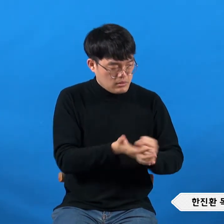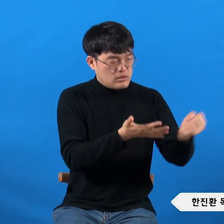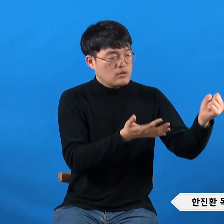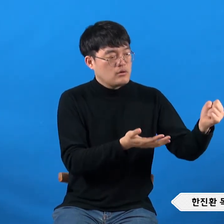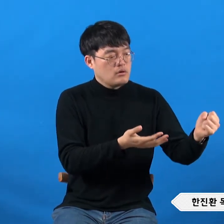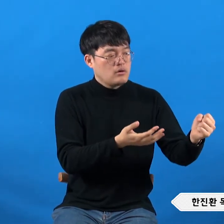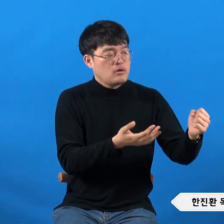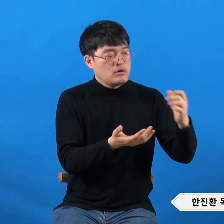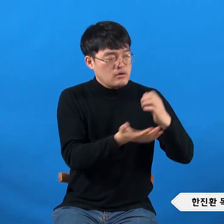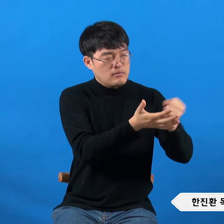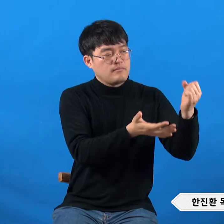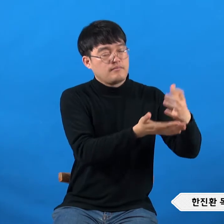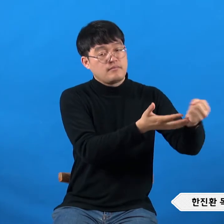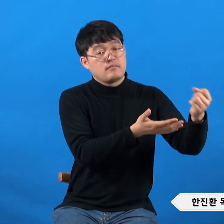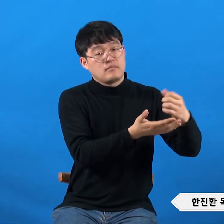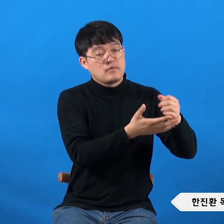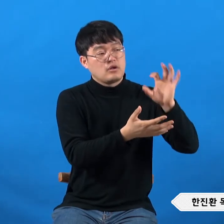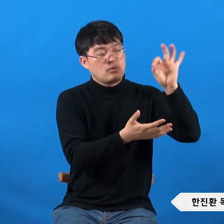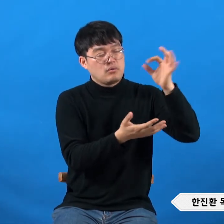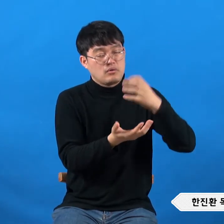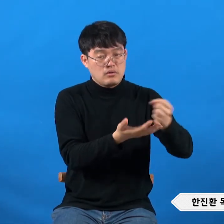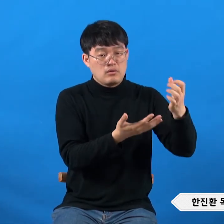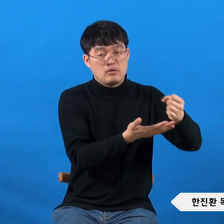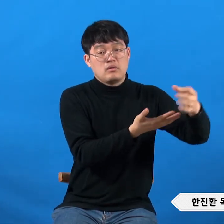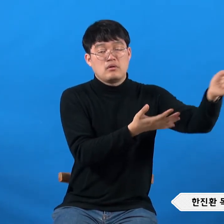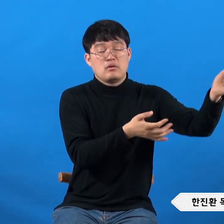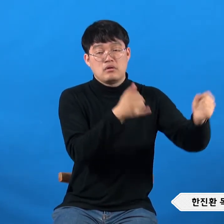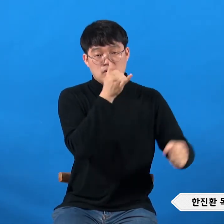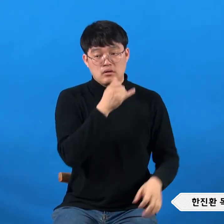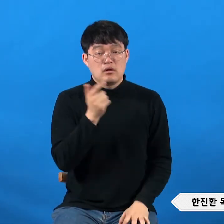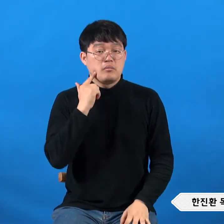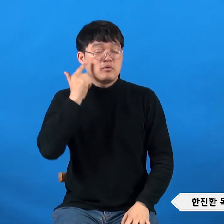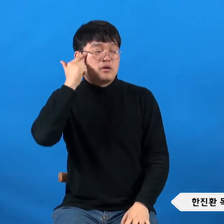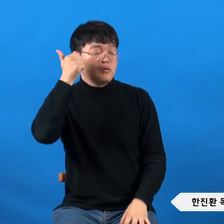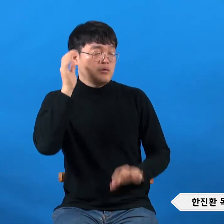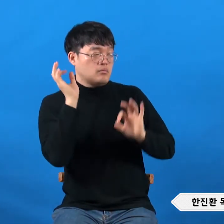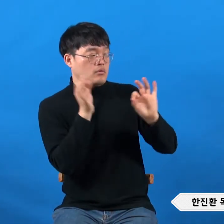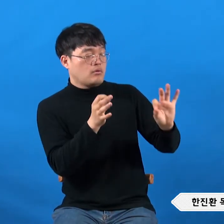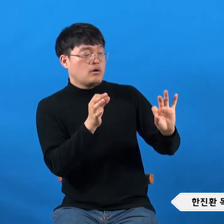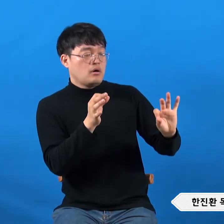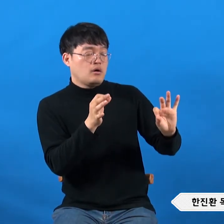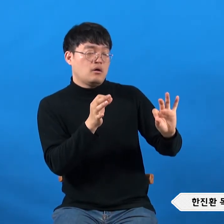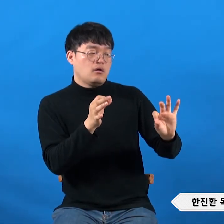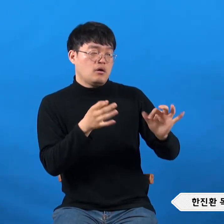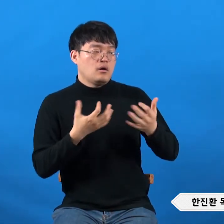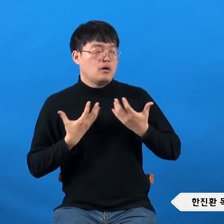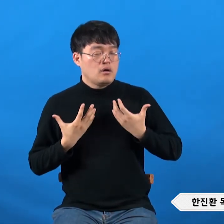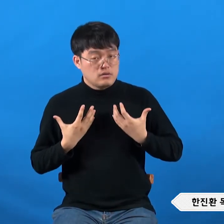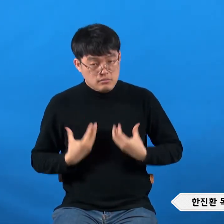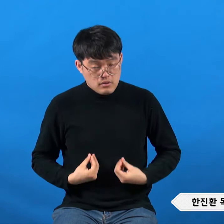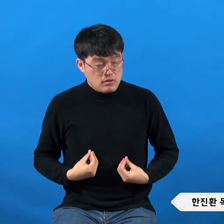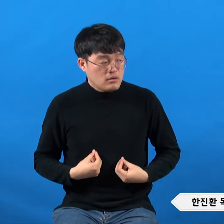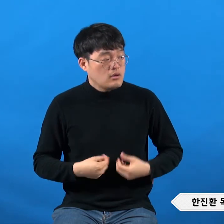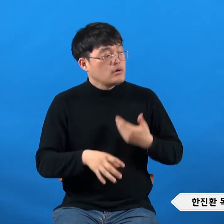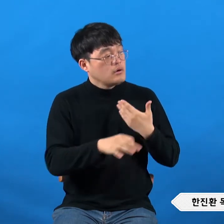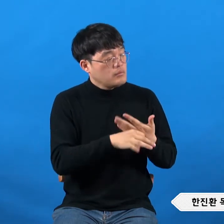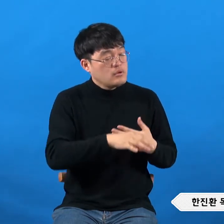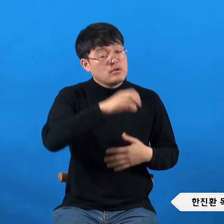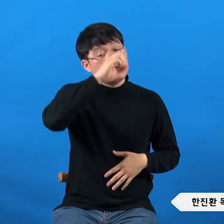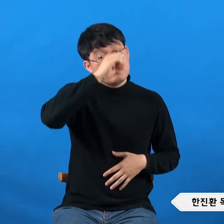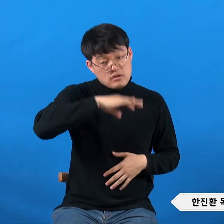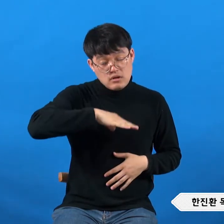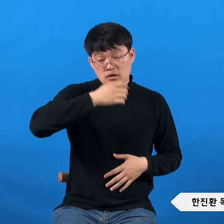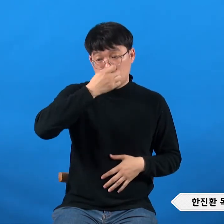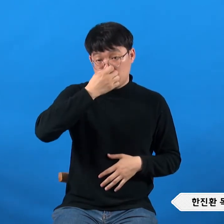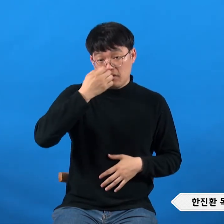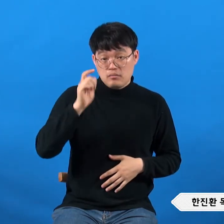다 받고 챙길 거 다 챙기더라고 했습니다. 목사님 얼마나 실망했는지. 이럴 것 같으면 차라리